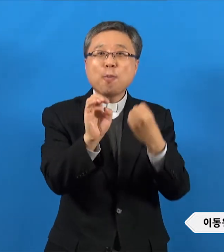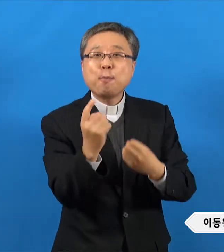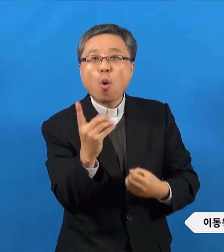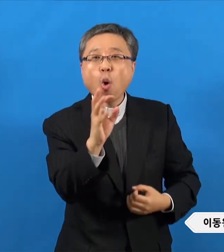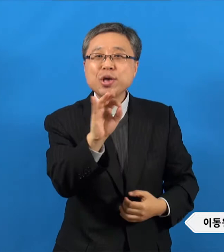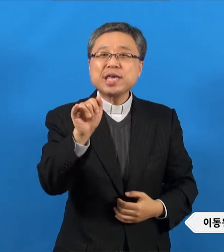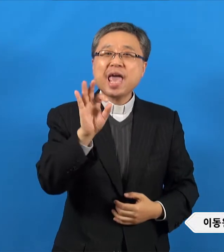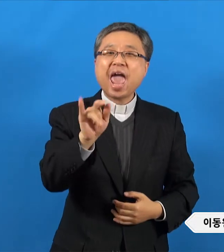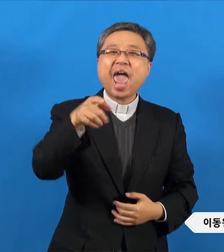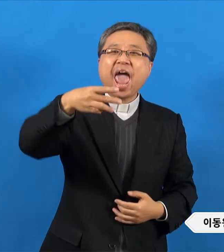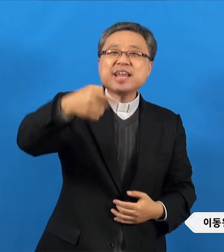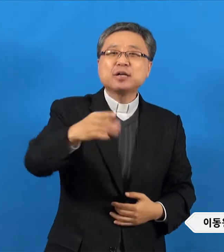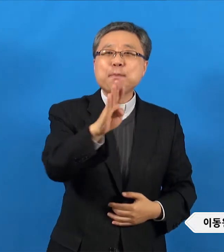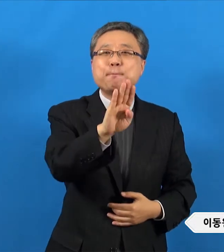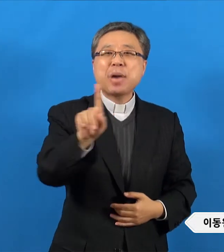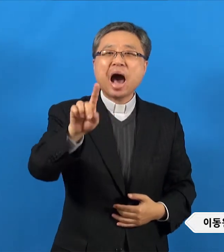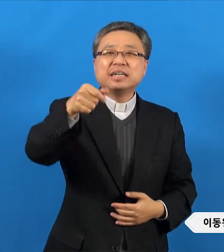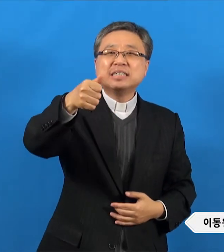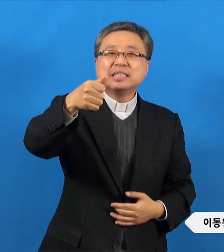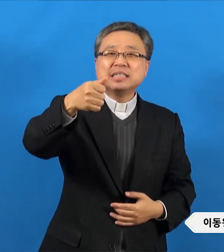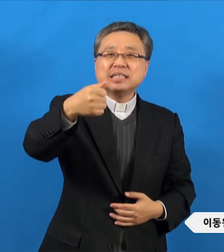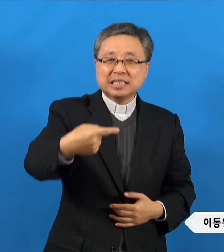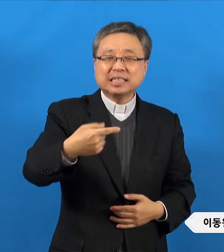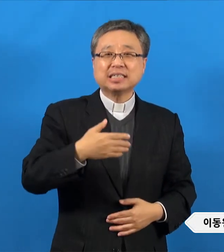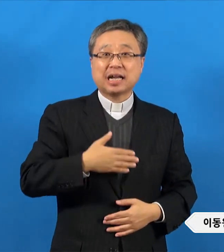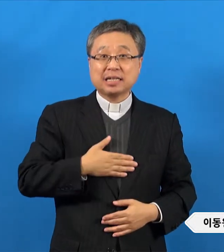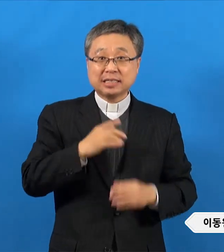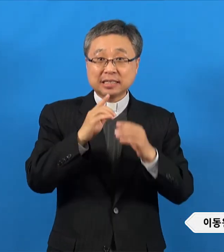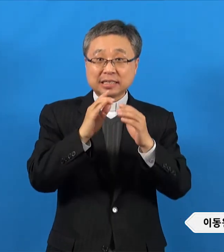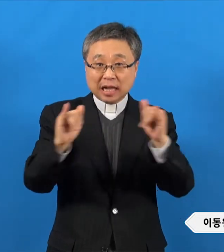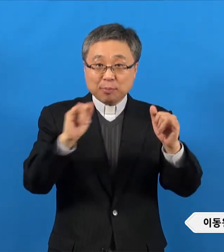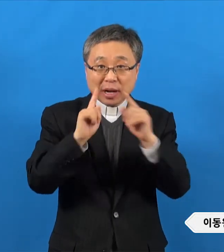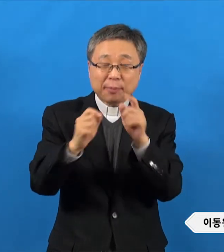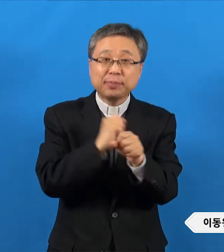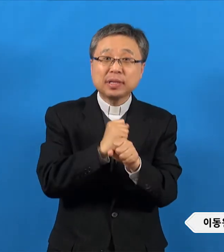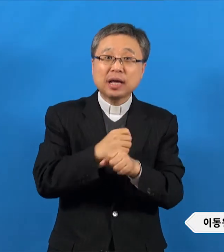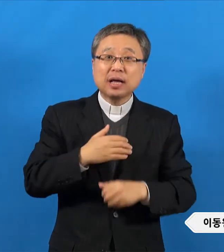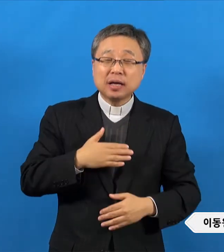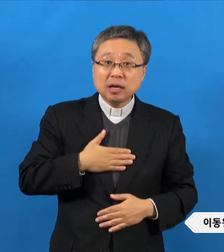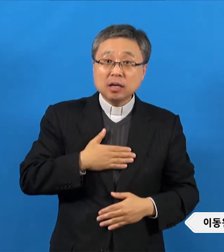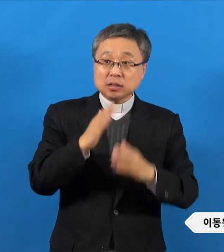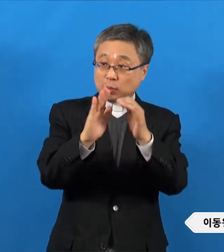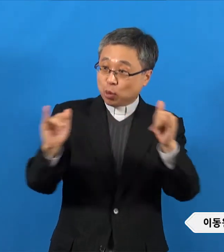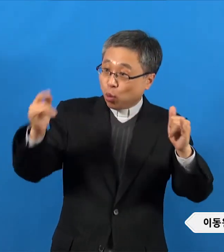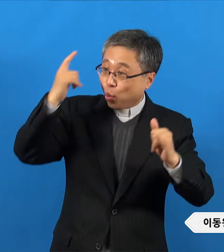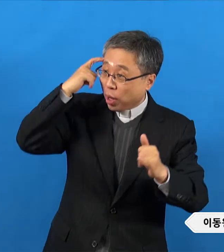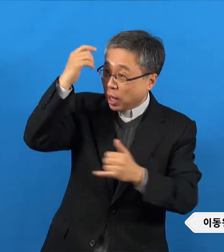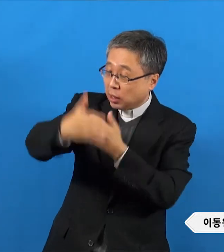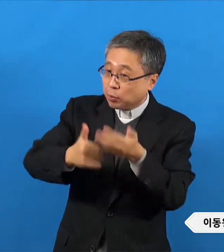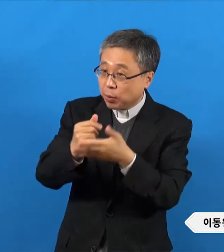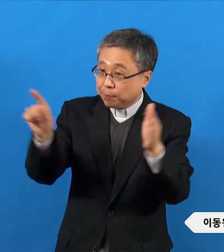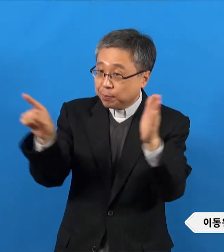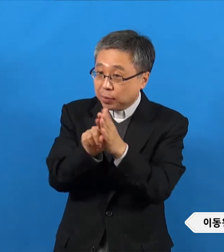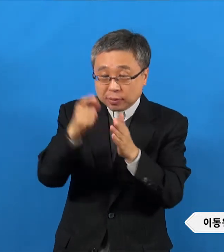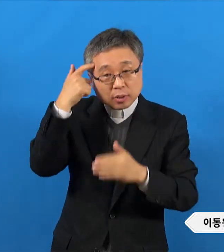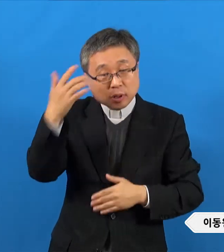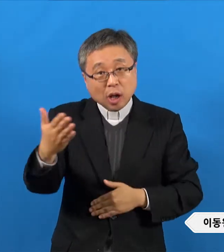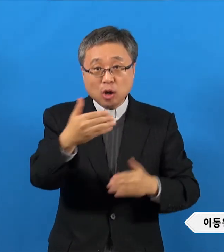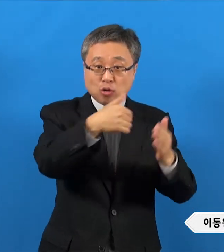포에르바하라는 사람을 듭니다. 이 사람은 사람들이 왜 하나님을 믿을까? 그런 유명한 이런 말을